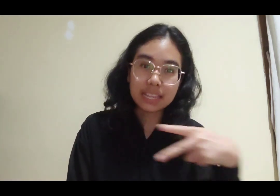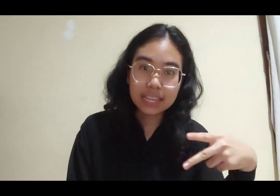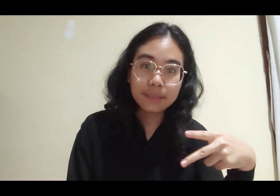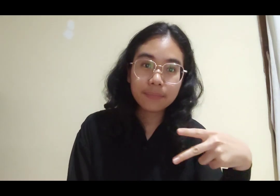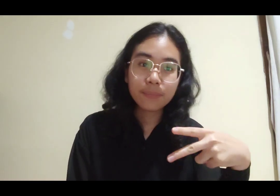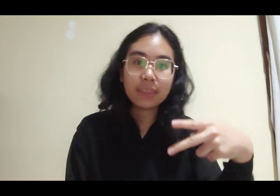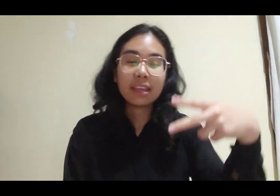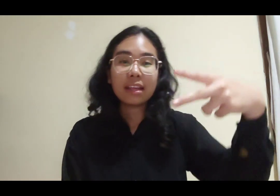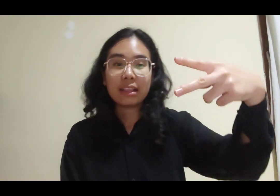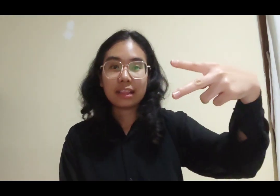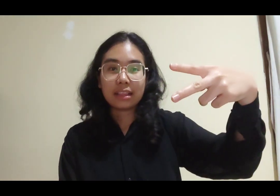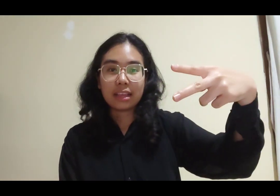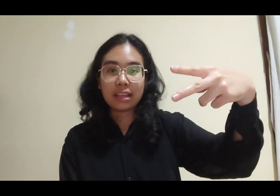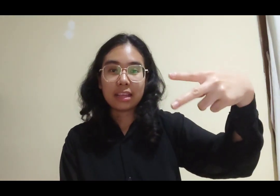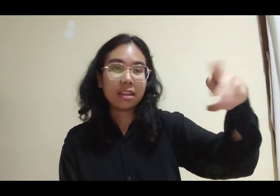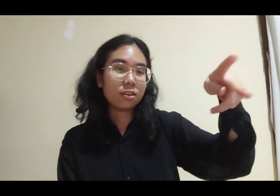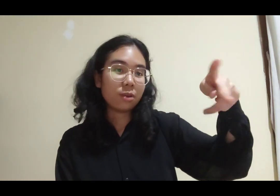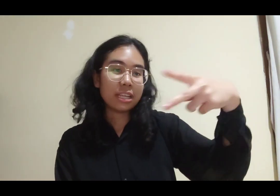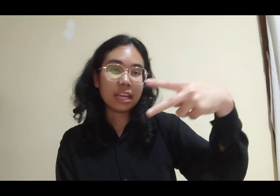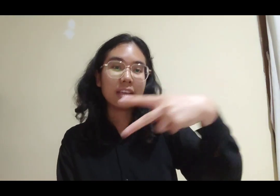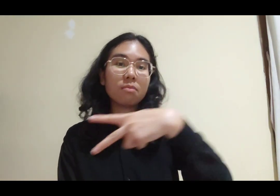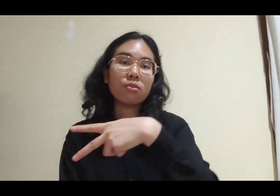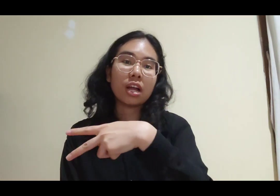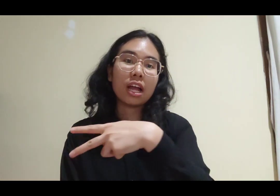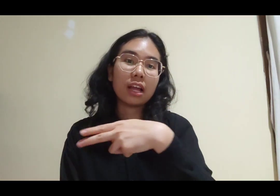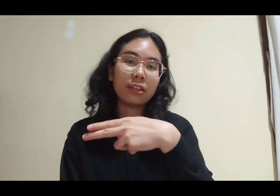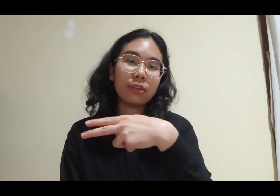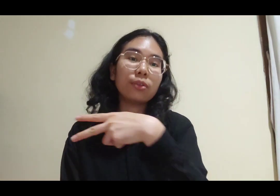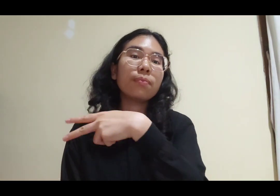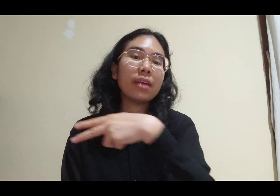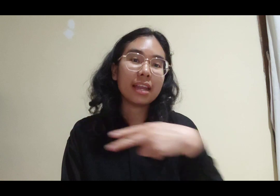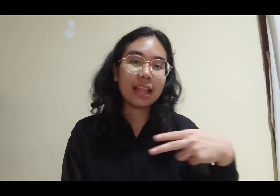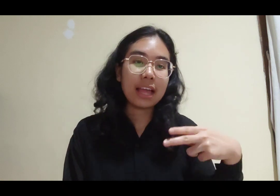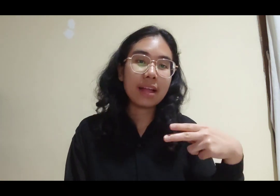gini. Ini 2 jari kebuka atau tutup, adalah.